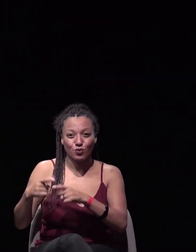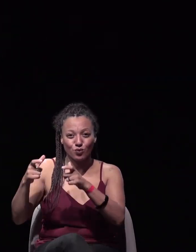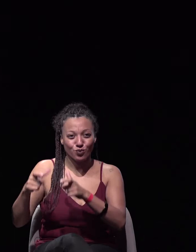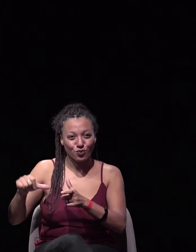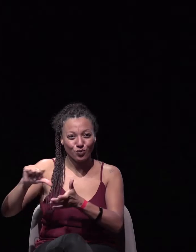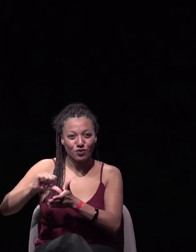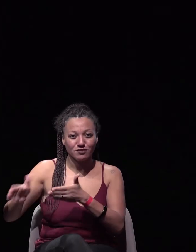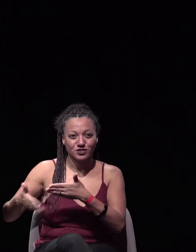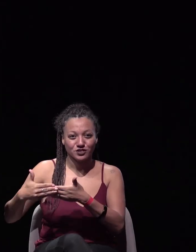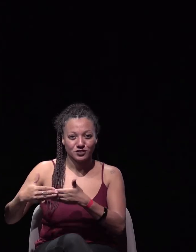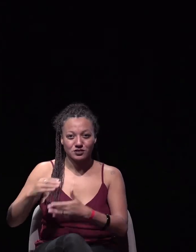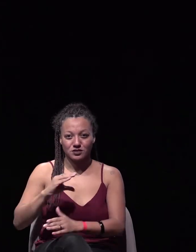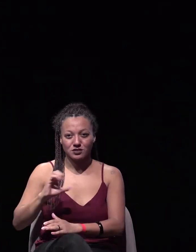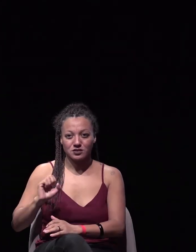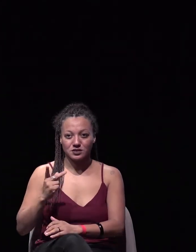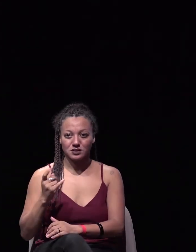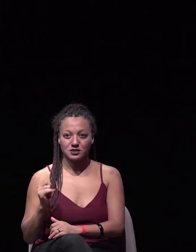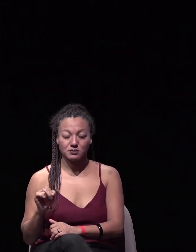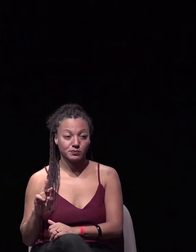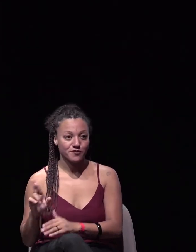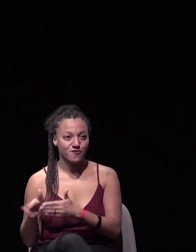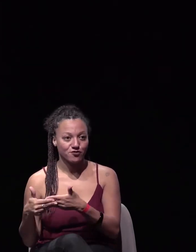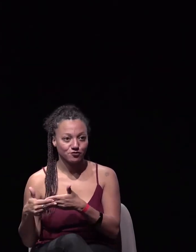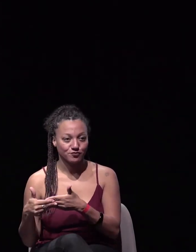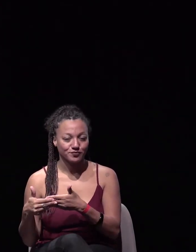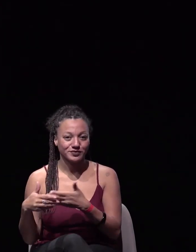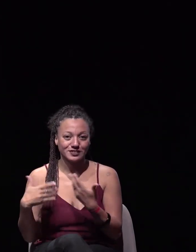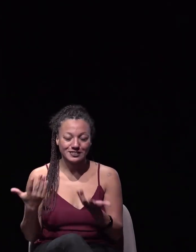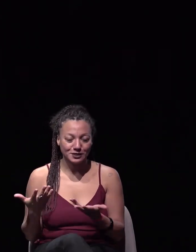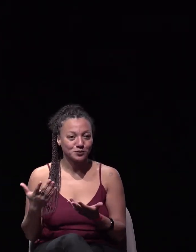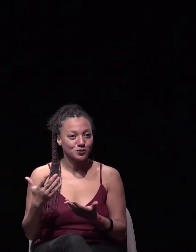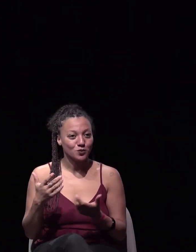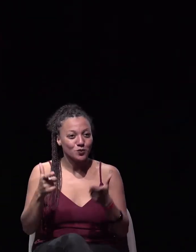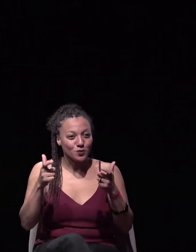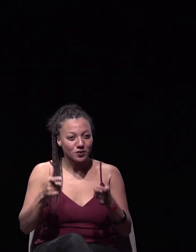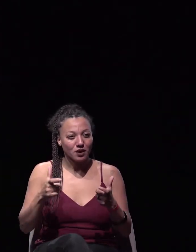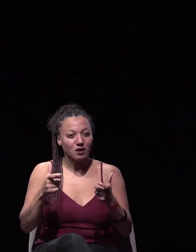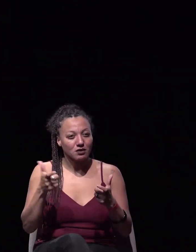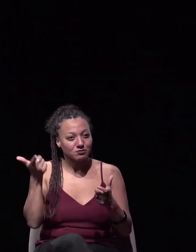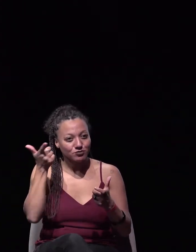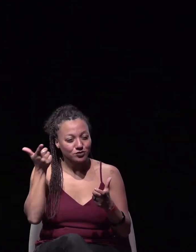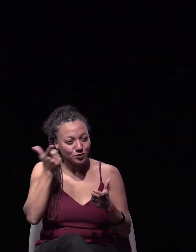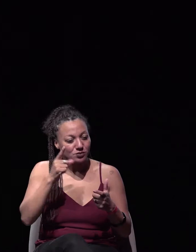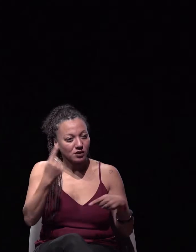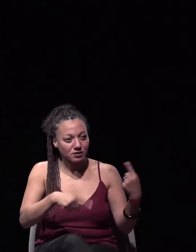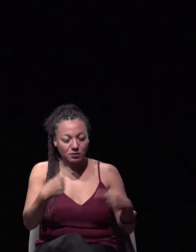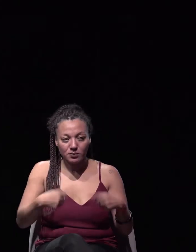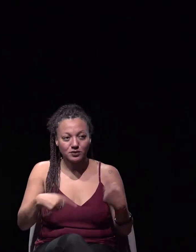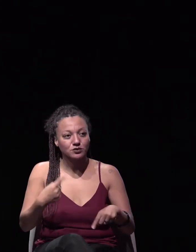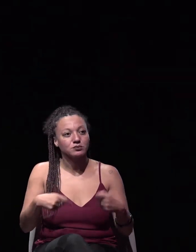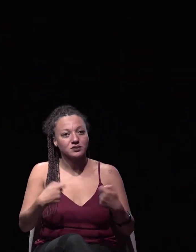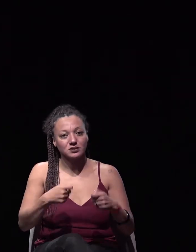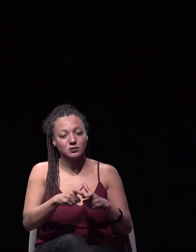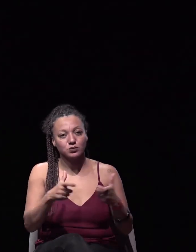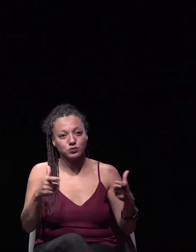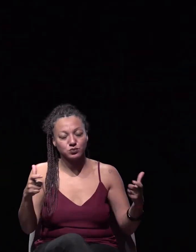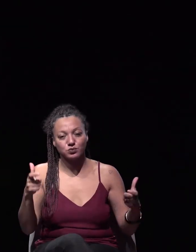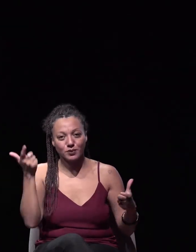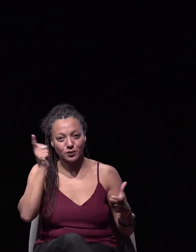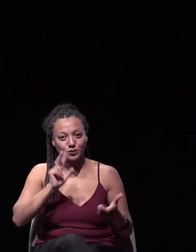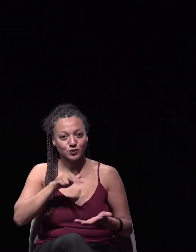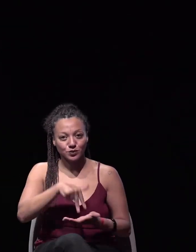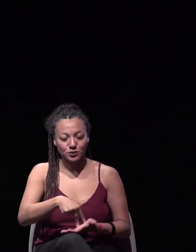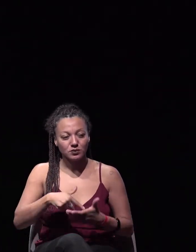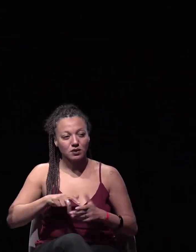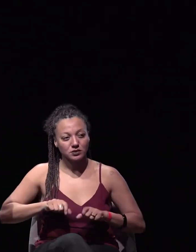mais a CEPIR, enfim. Então, cada vez mais espaços como esse são urgentes para que a gente consiga permanecer nessa